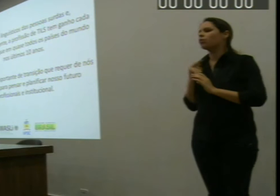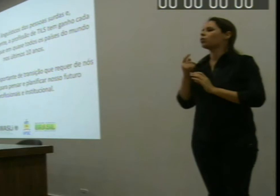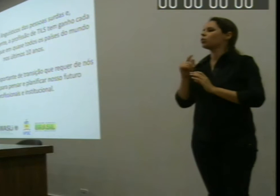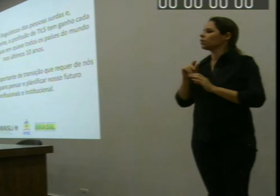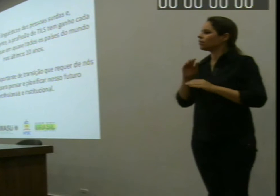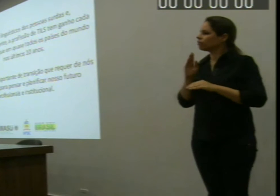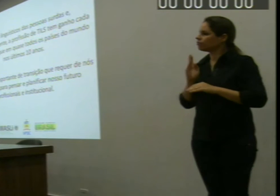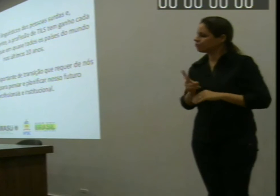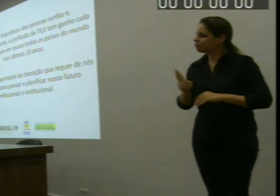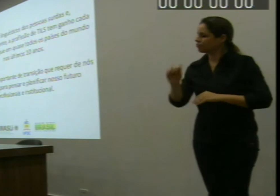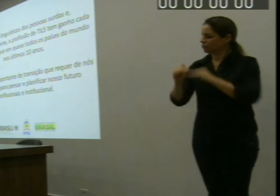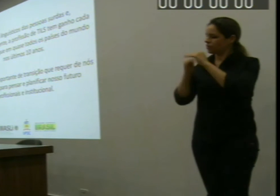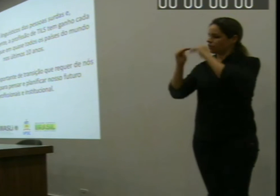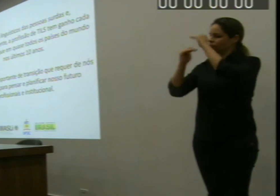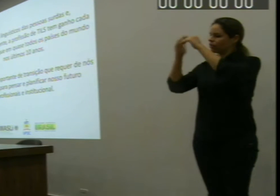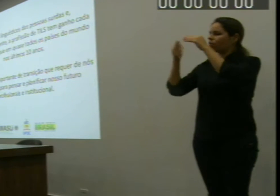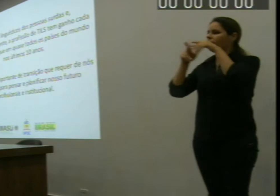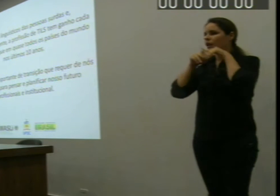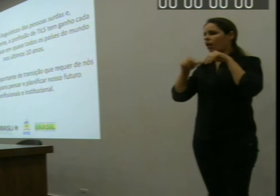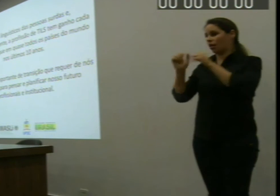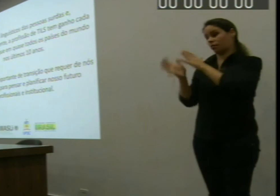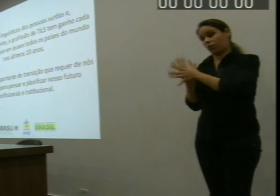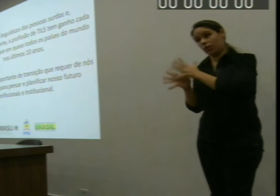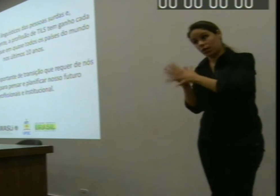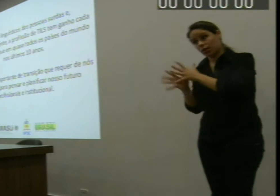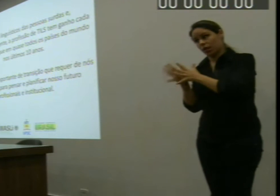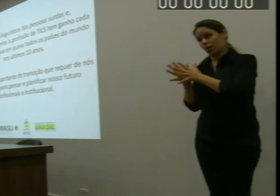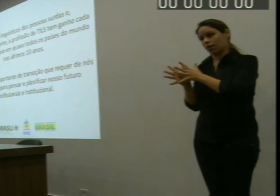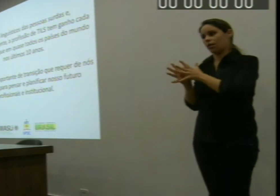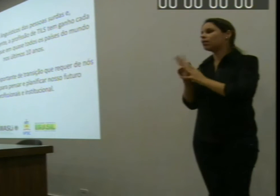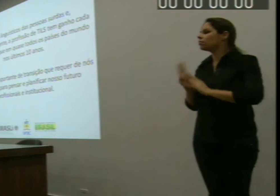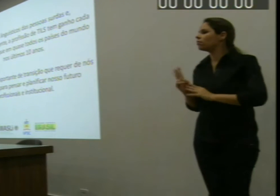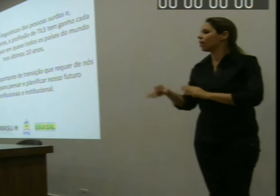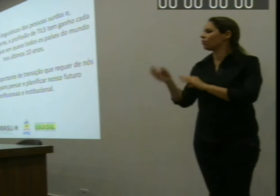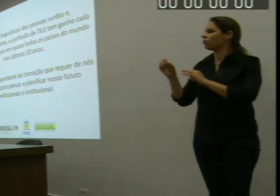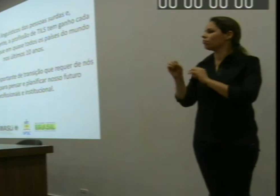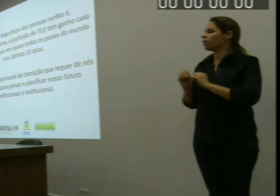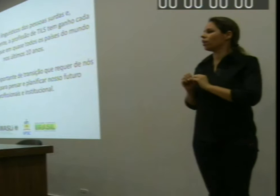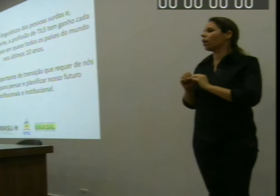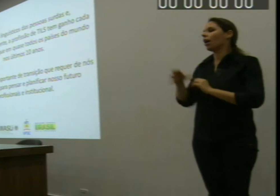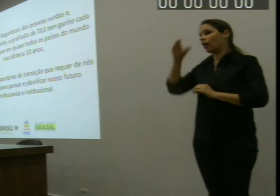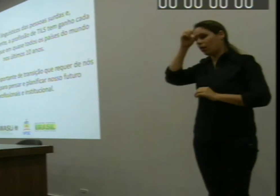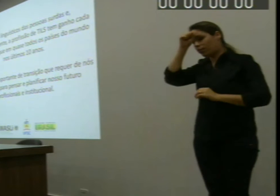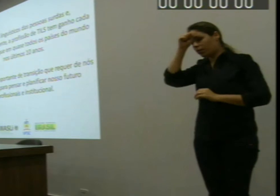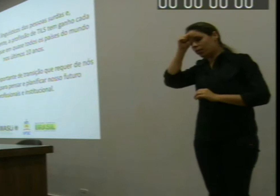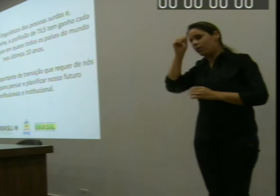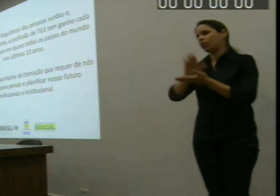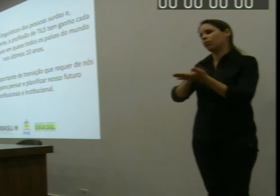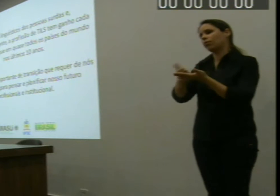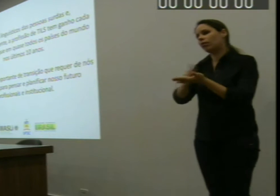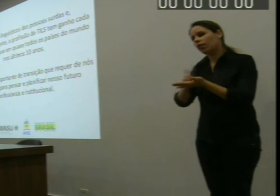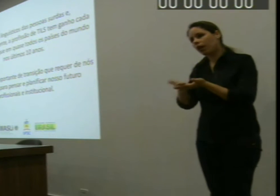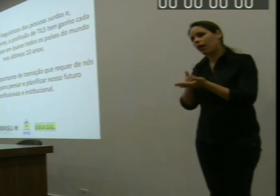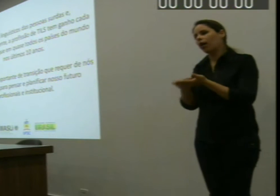de sinais as a educação das pessoas surdas a educação dos intérpretes no sentido de Formação né a educação formal dos intérpretes